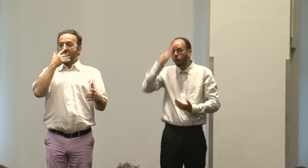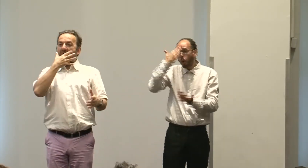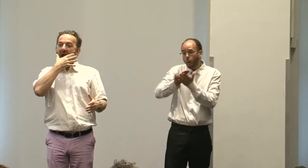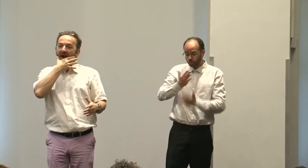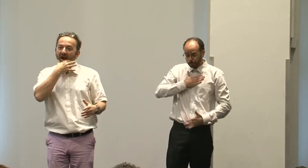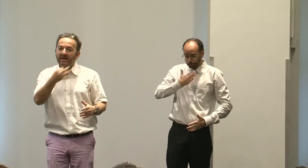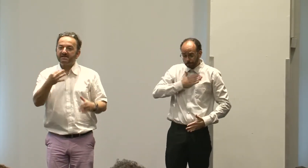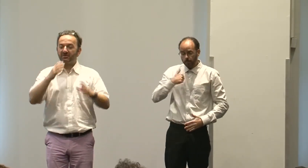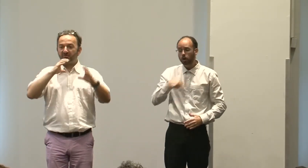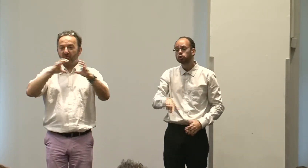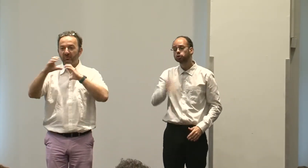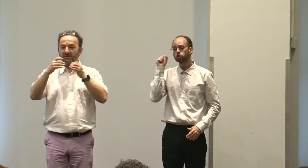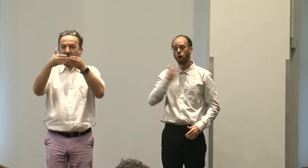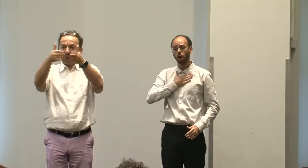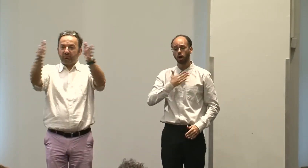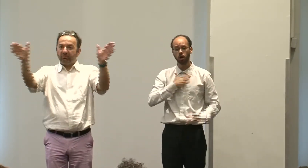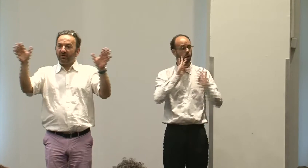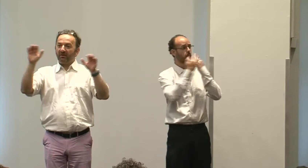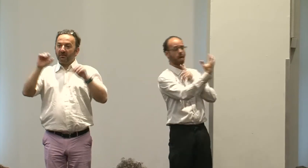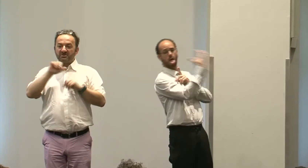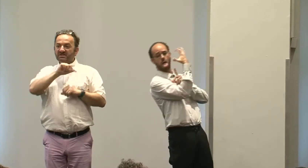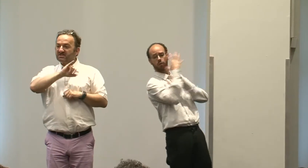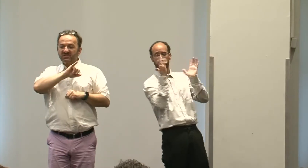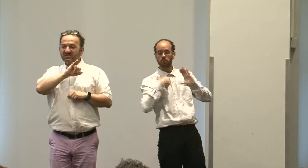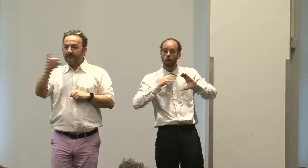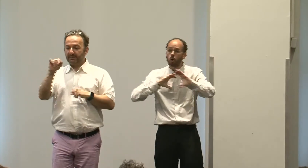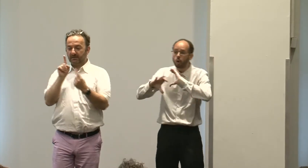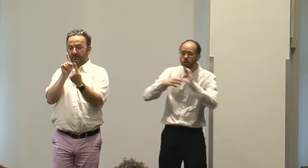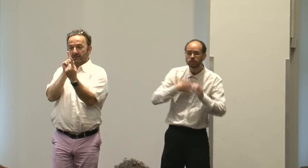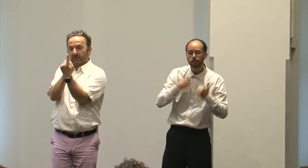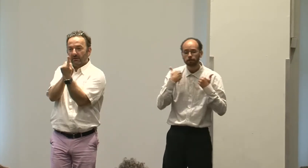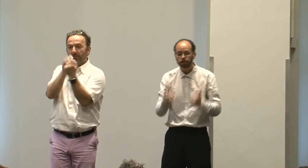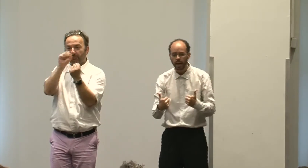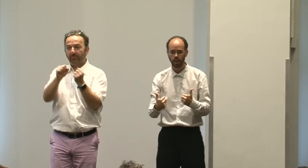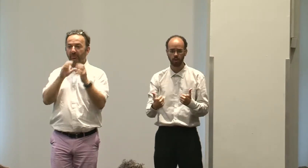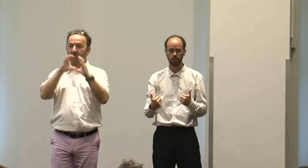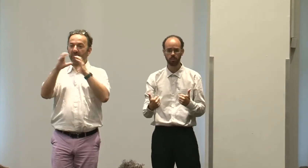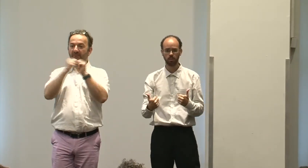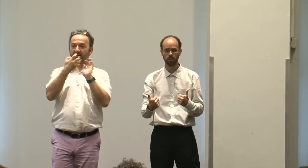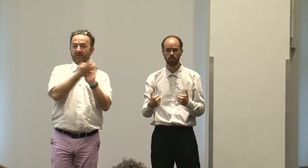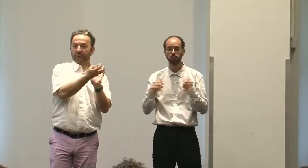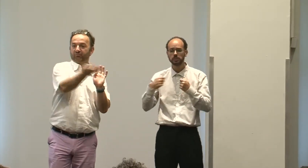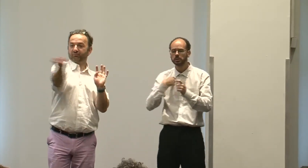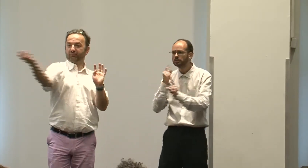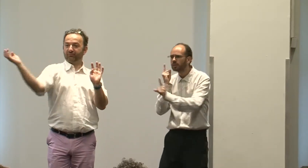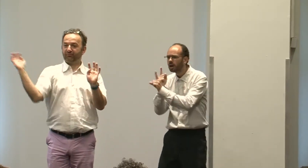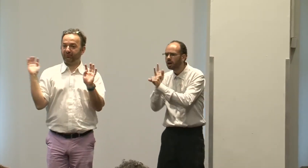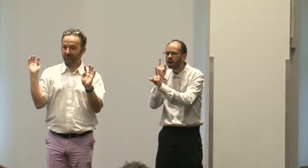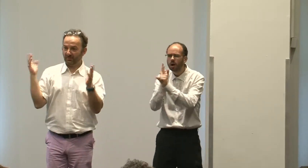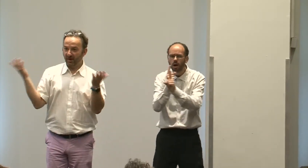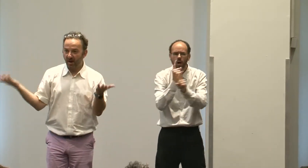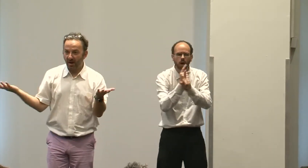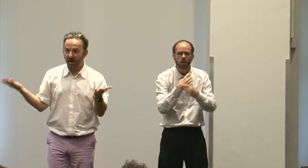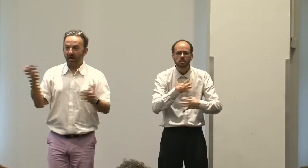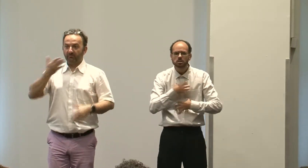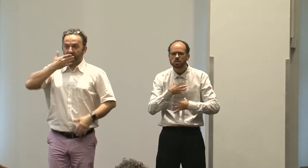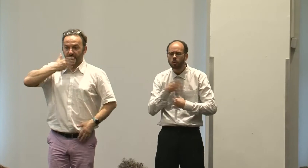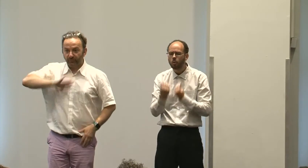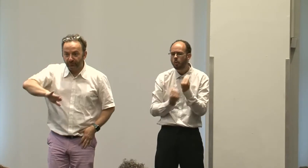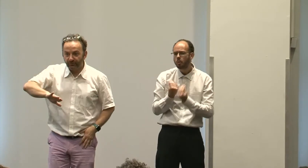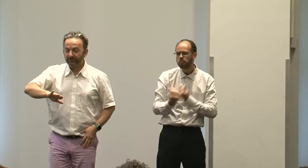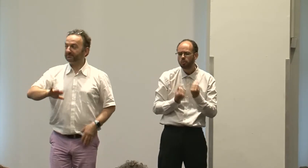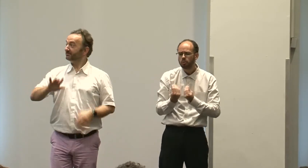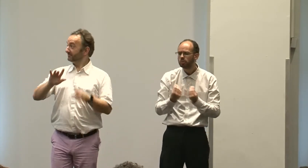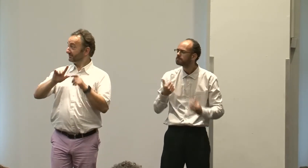Eu queria aprender a língua francesa, eu queria aprender a língua francesa de sinais também. Eu queria ter a possibilidade de escolha de me comunicar da maneira